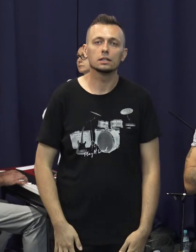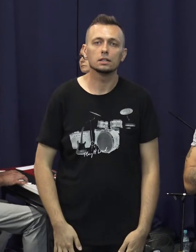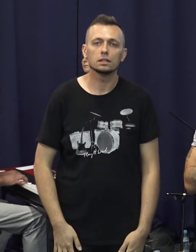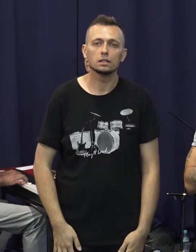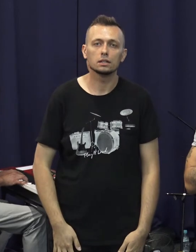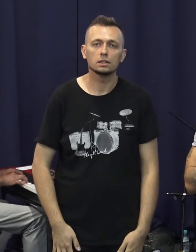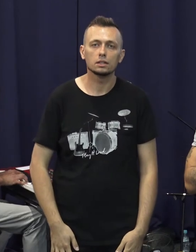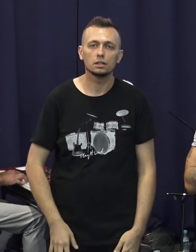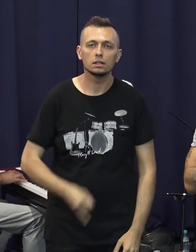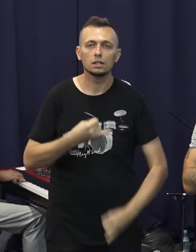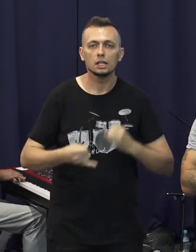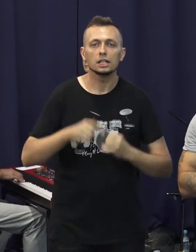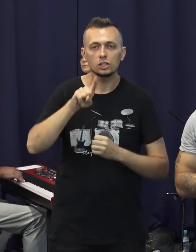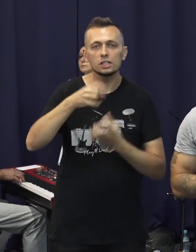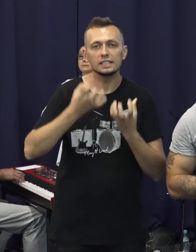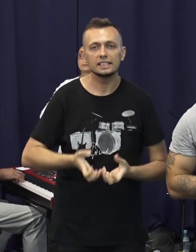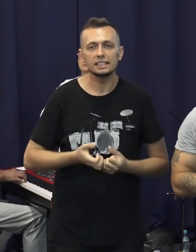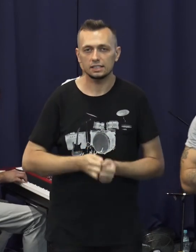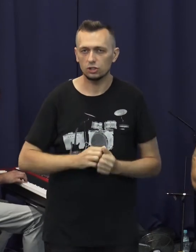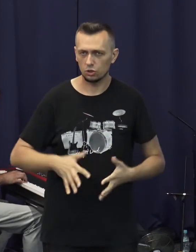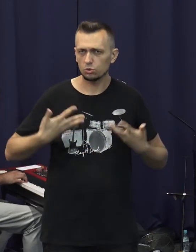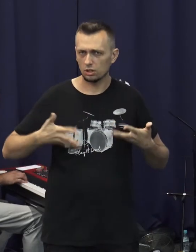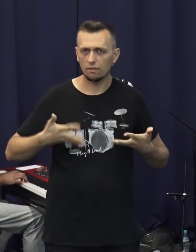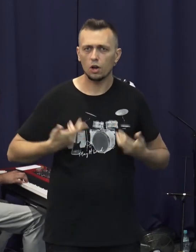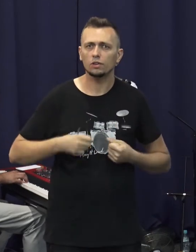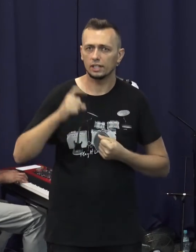Jeżeli chcesz zostać uzdrowiony,